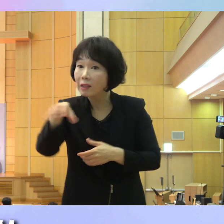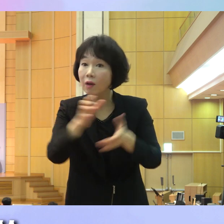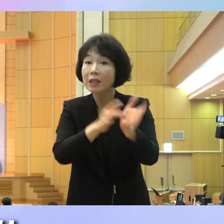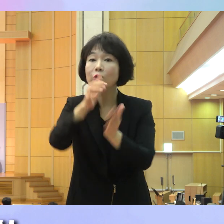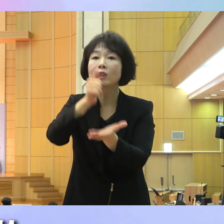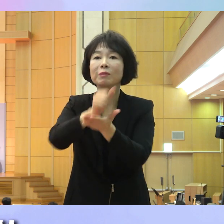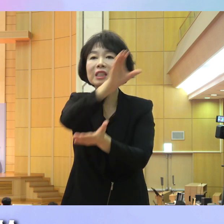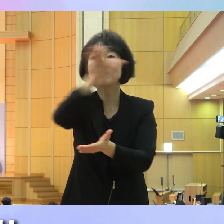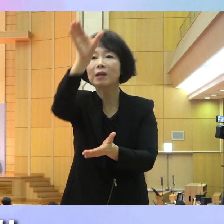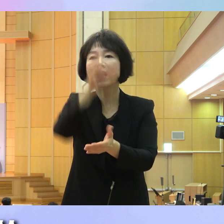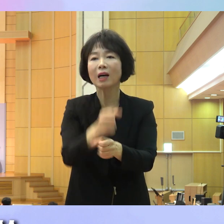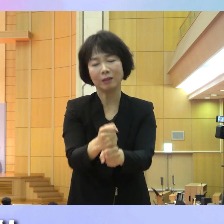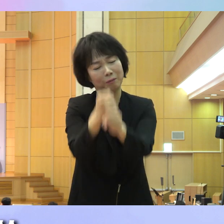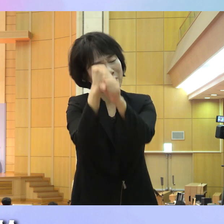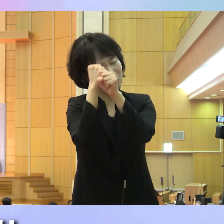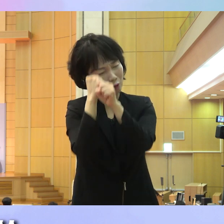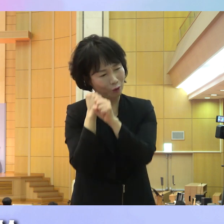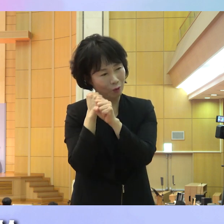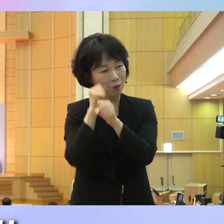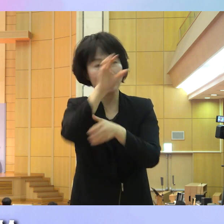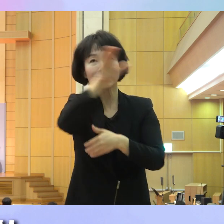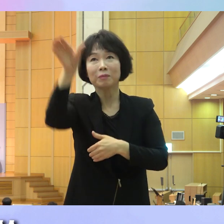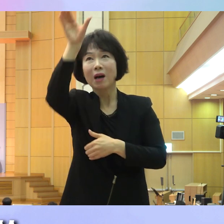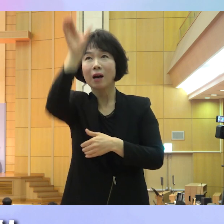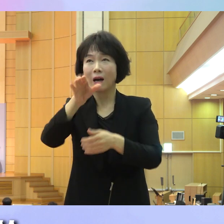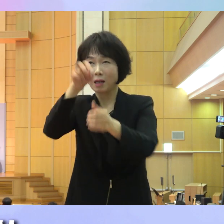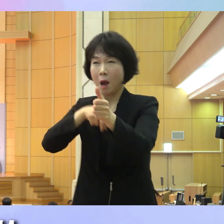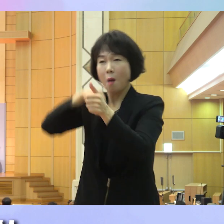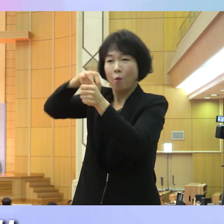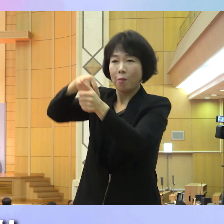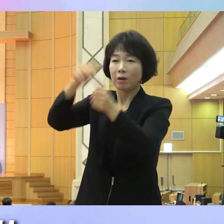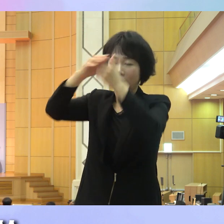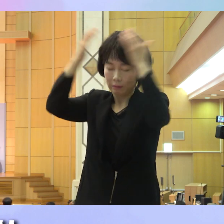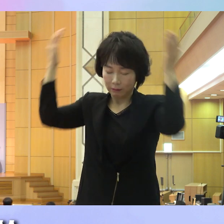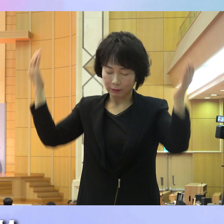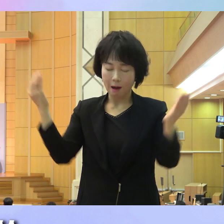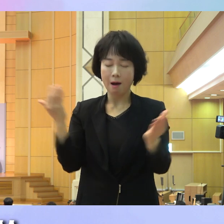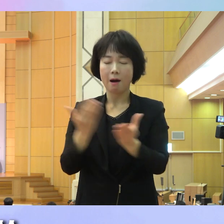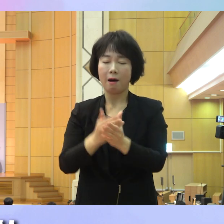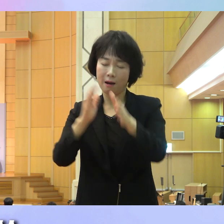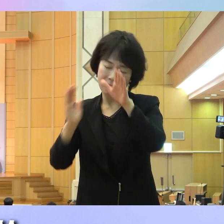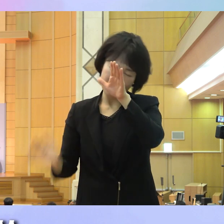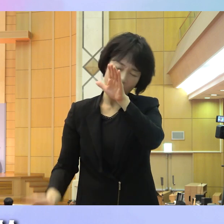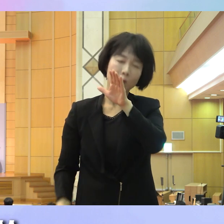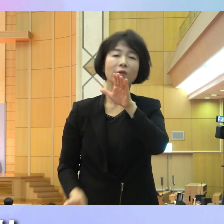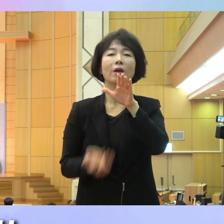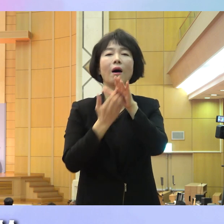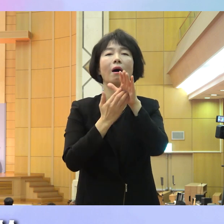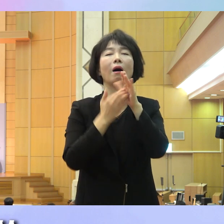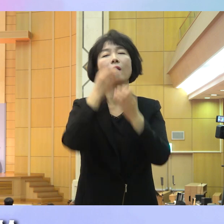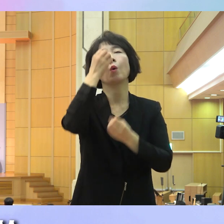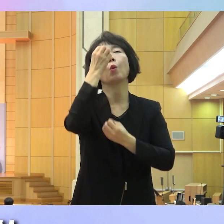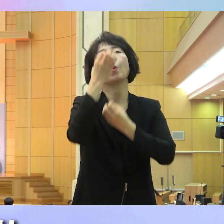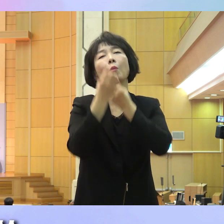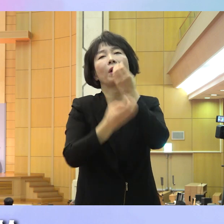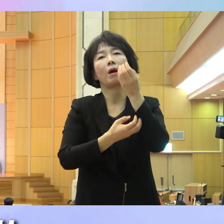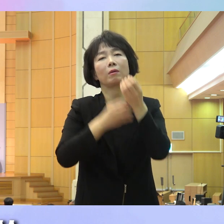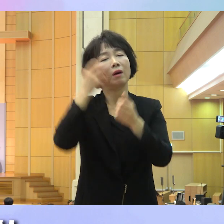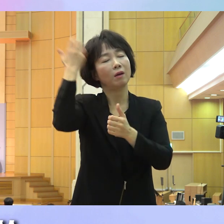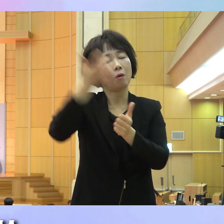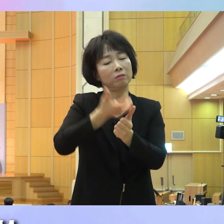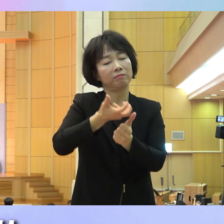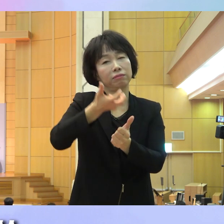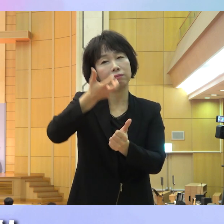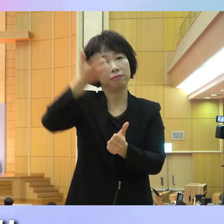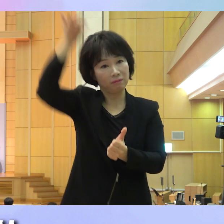마지막 돌아가실 때 다 이루었다, 다 이루었다 말씀했잖아요. 고린도후서 8장 9절로